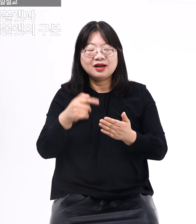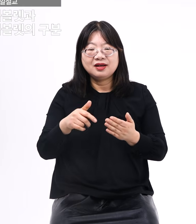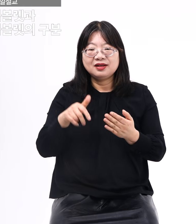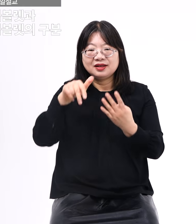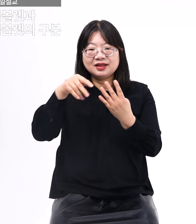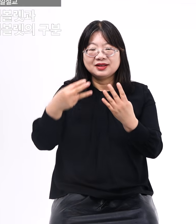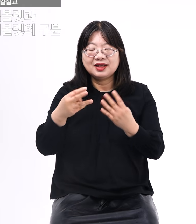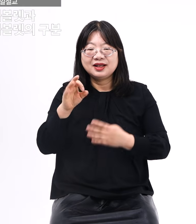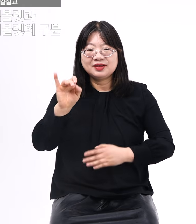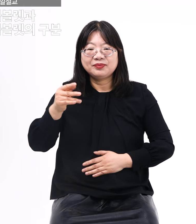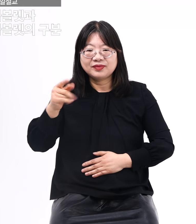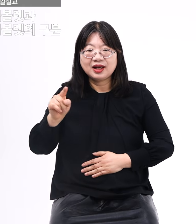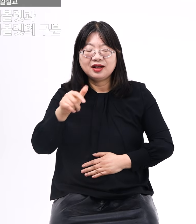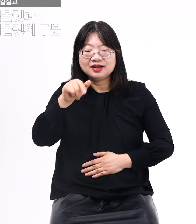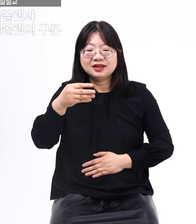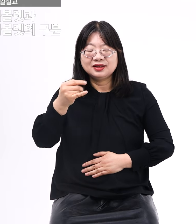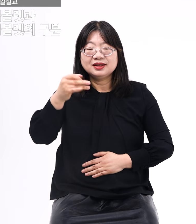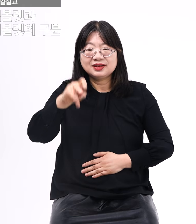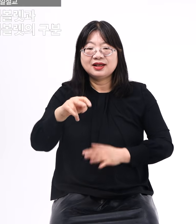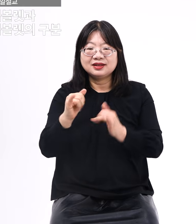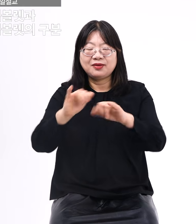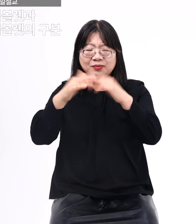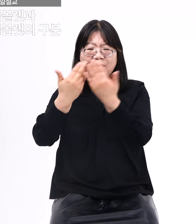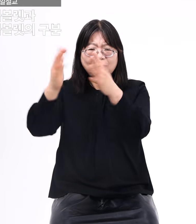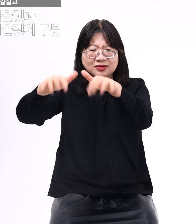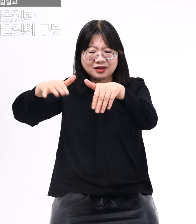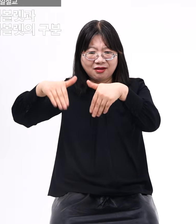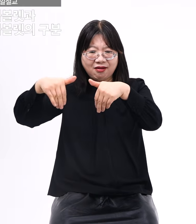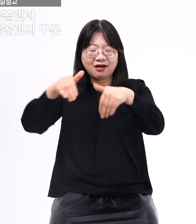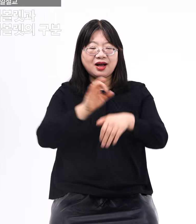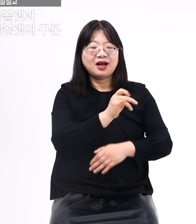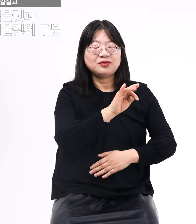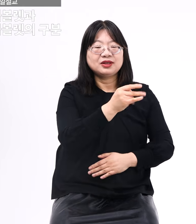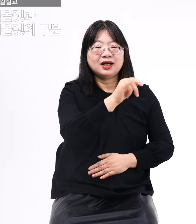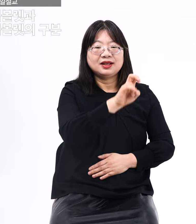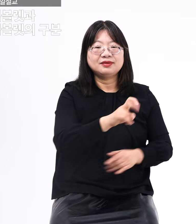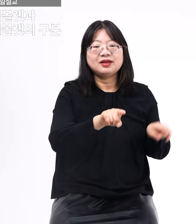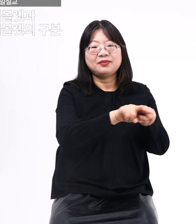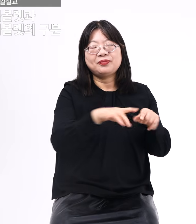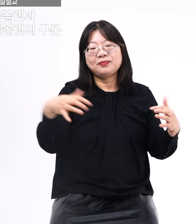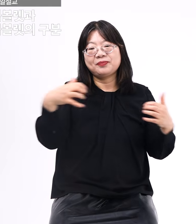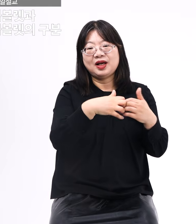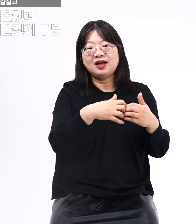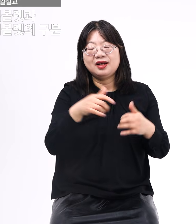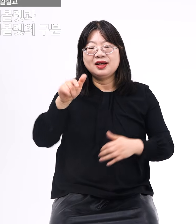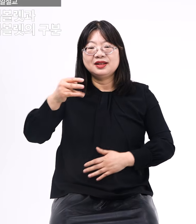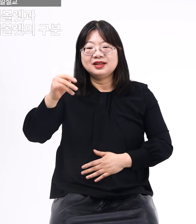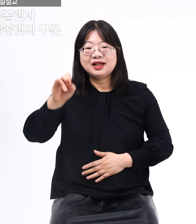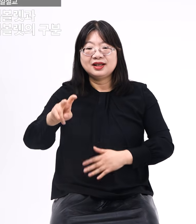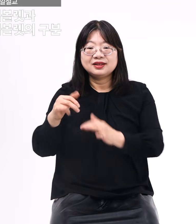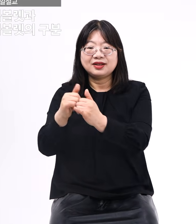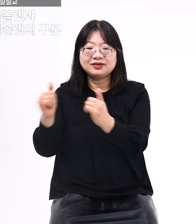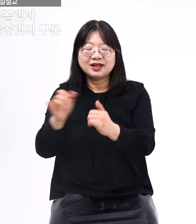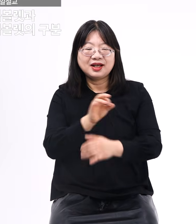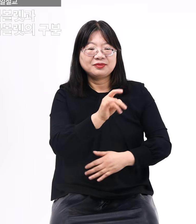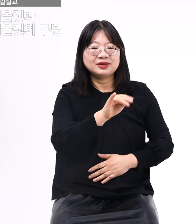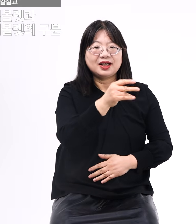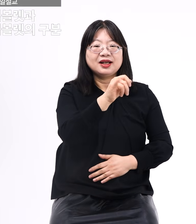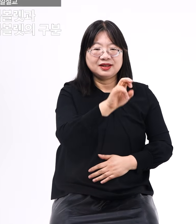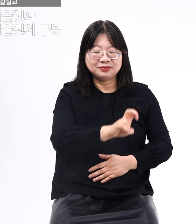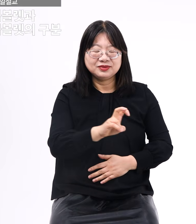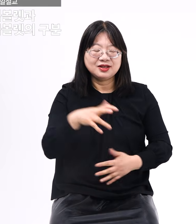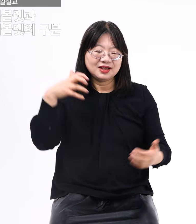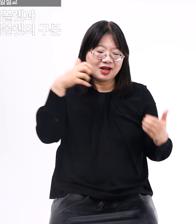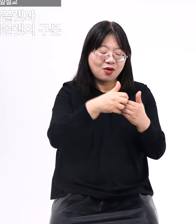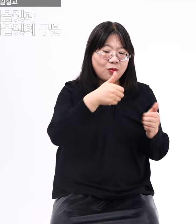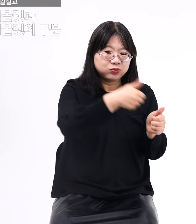입다가 길르앗 사람을 다 모으고 에브라임과 싸웠으며 길르앗 사람들이 에브라임을 쳐서